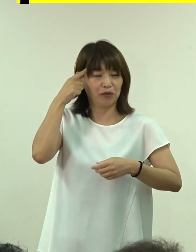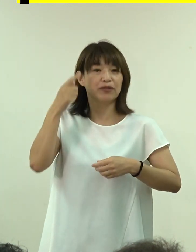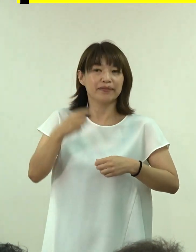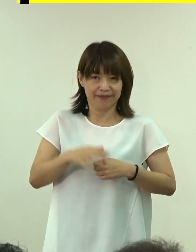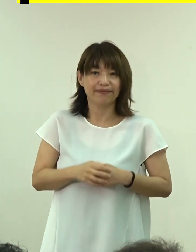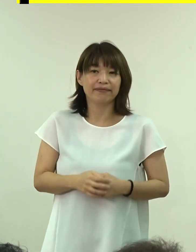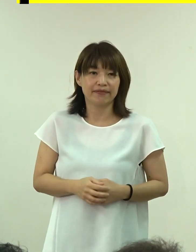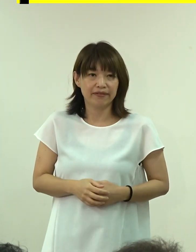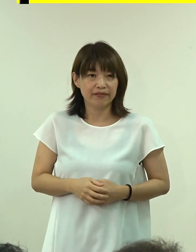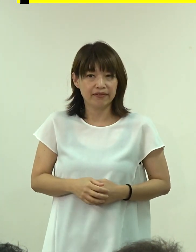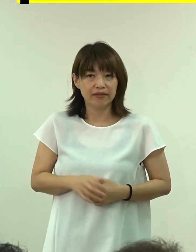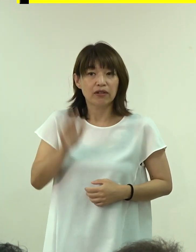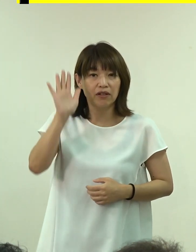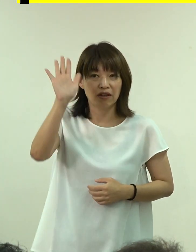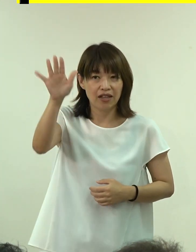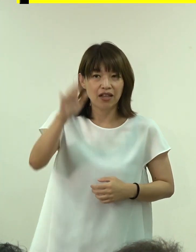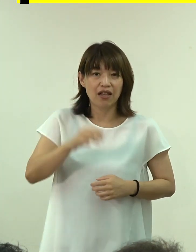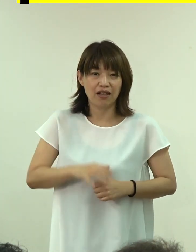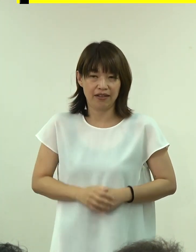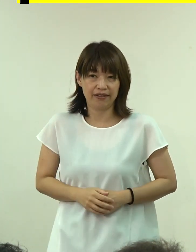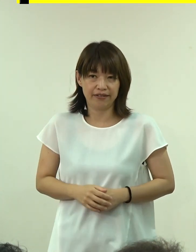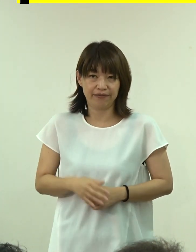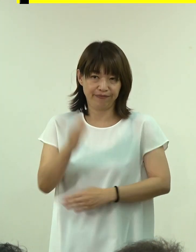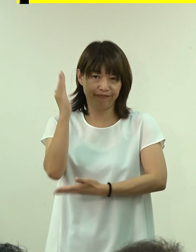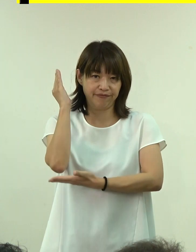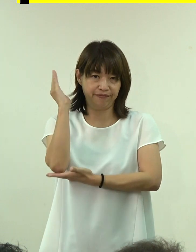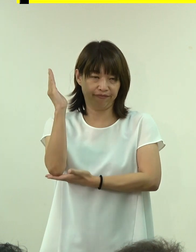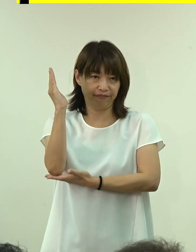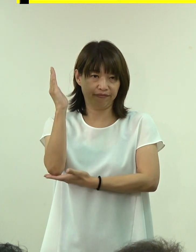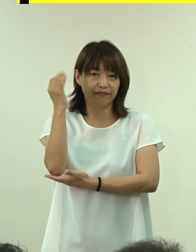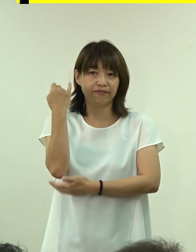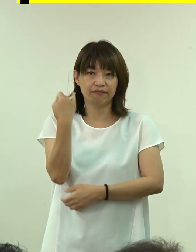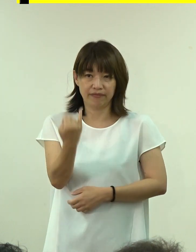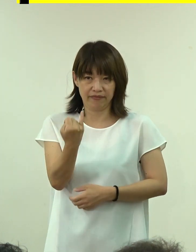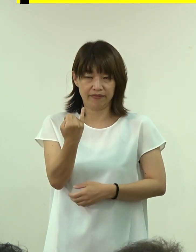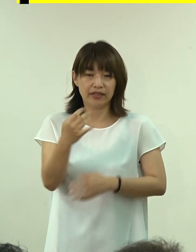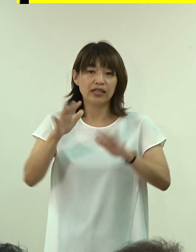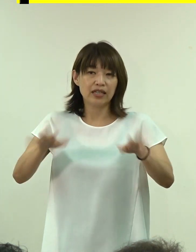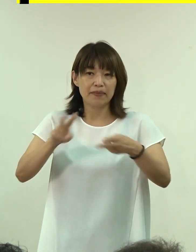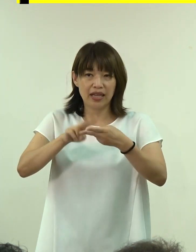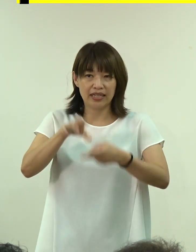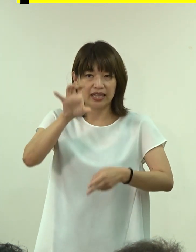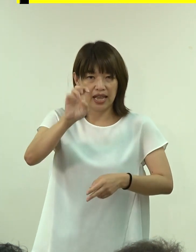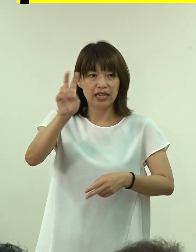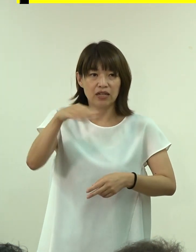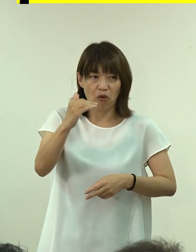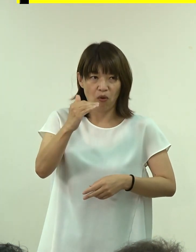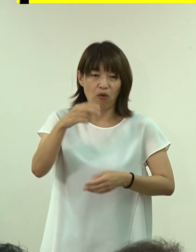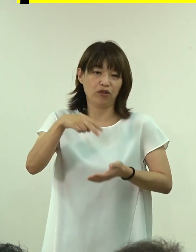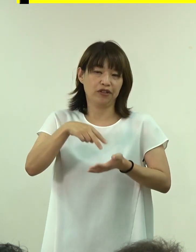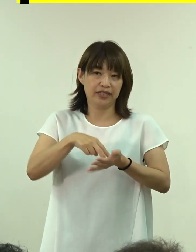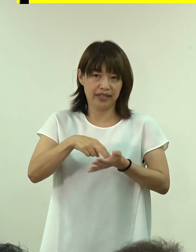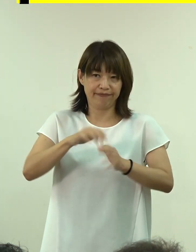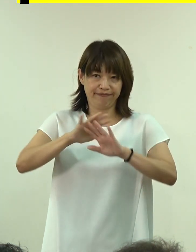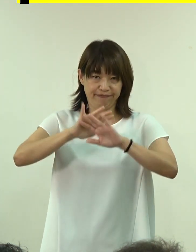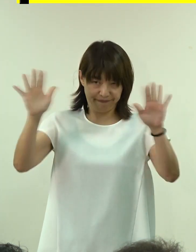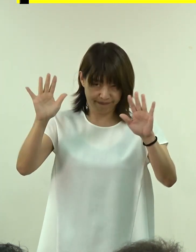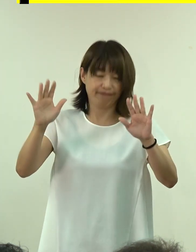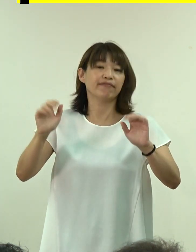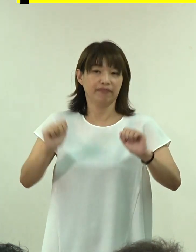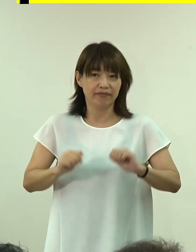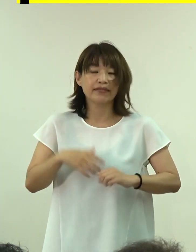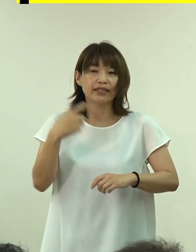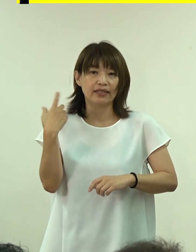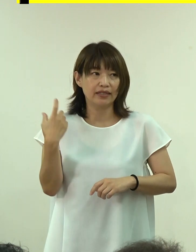からは時間祝い得ることしてスタートいたしますしっかりと皆